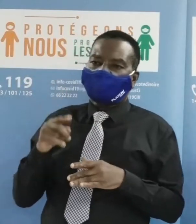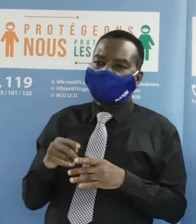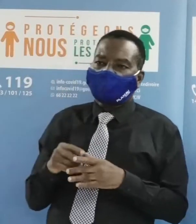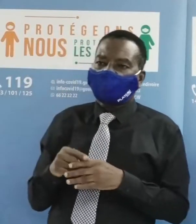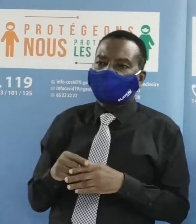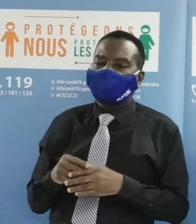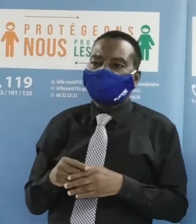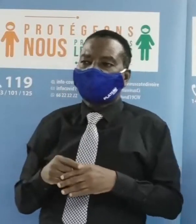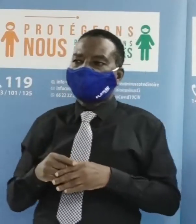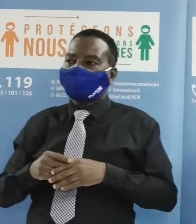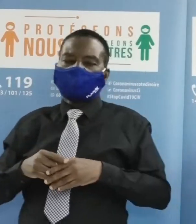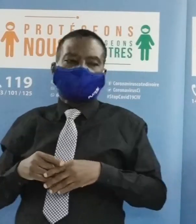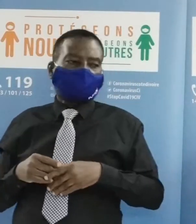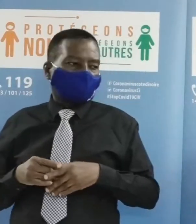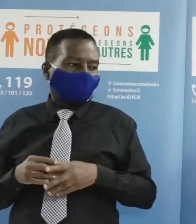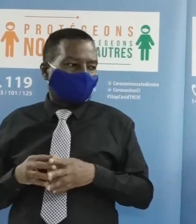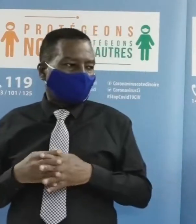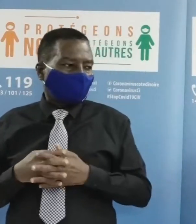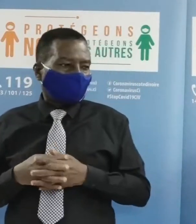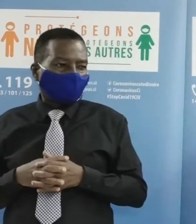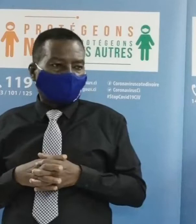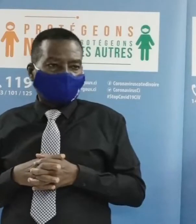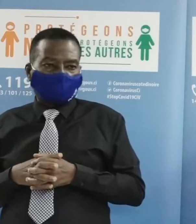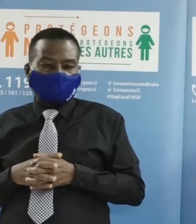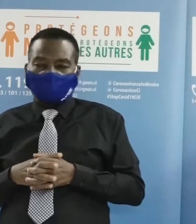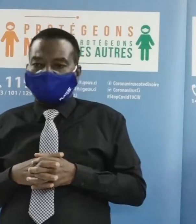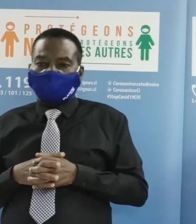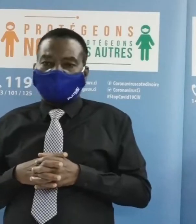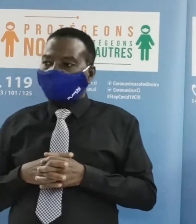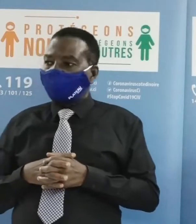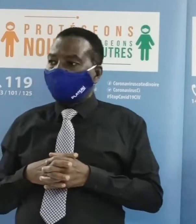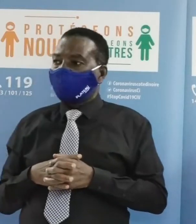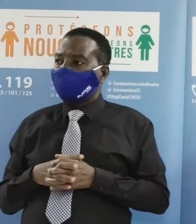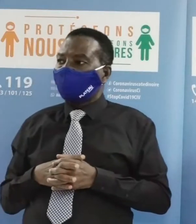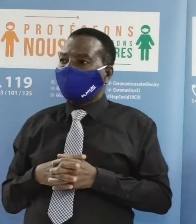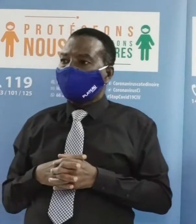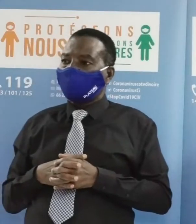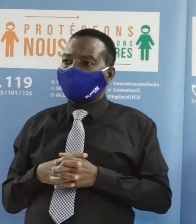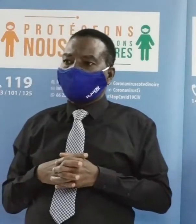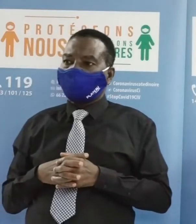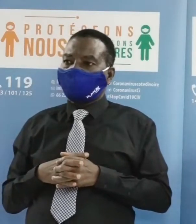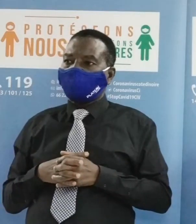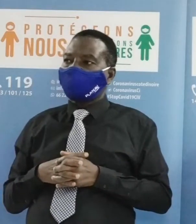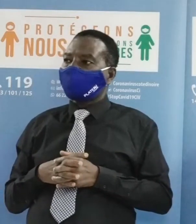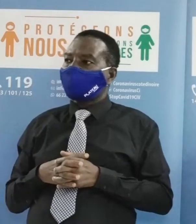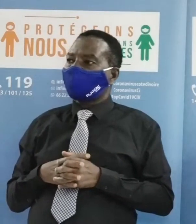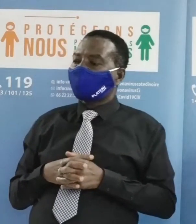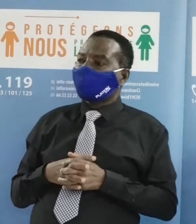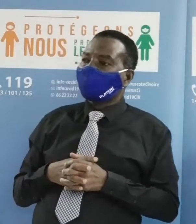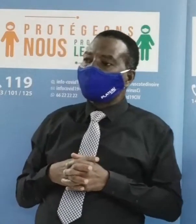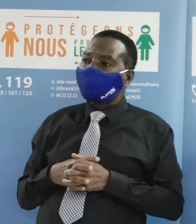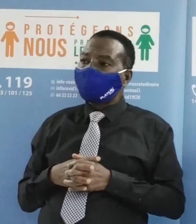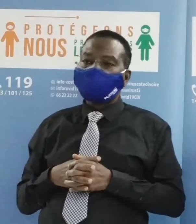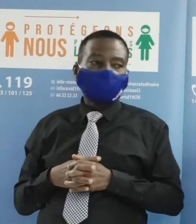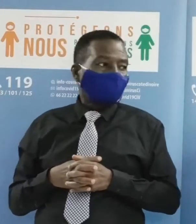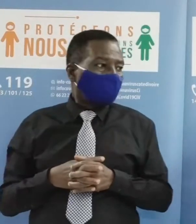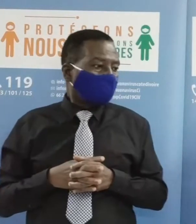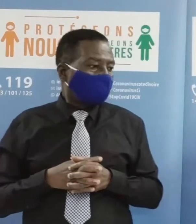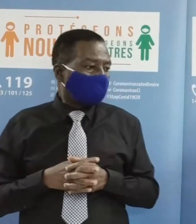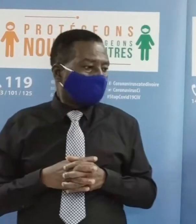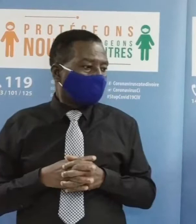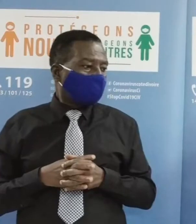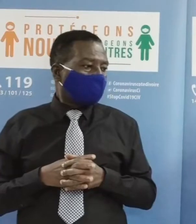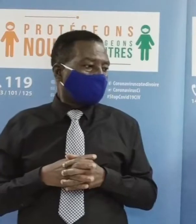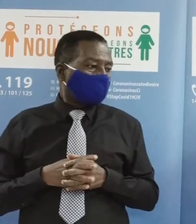presse panafricaine merci merci beaucoup le prochain intervenant en attendant le prochain intervenant à une